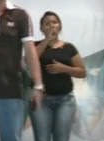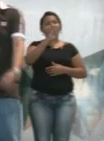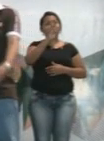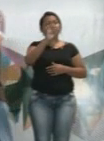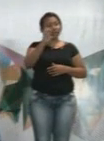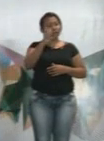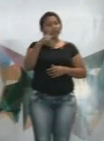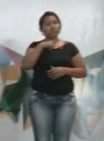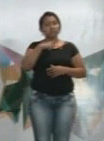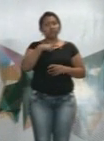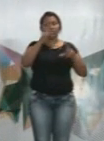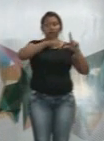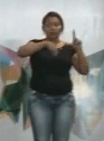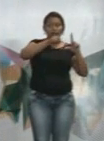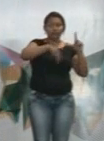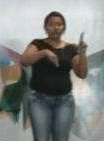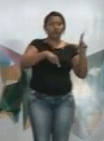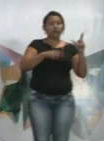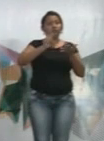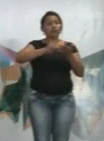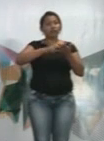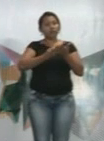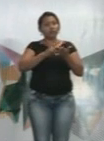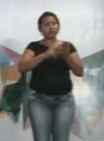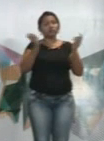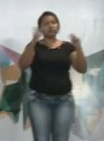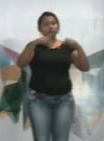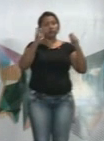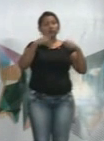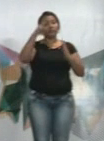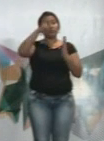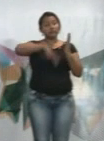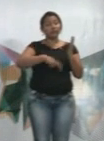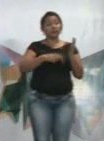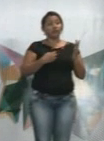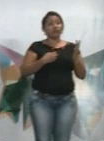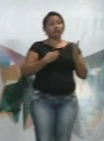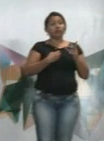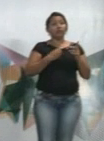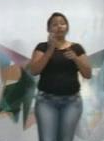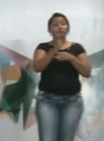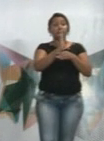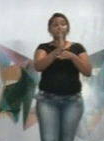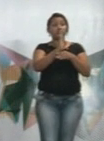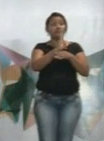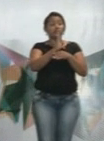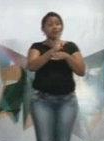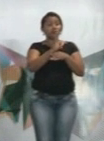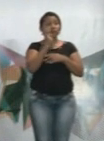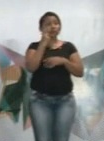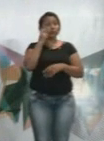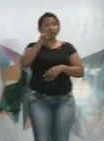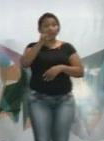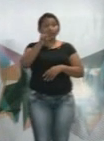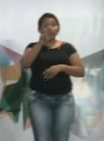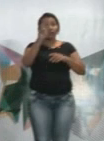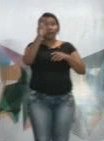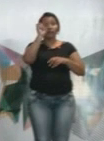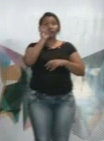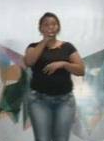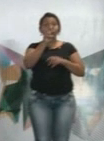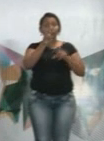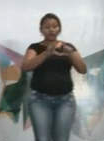lado, certo? Dá pra você fazer isso aí sem problema. Filme, seriados, boa parte deles vem com a legenda. Assiste, mas